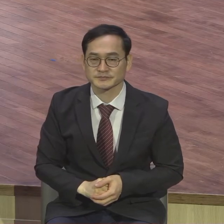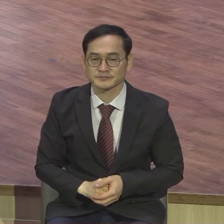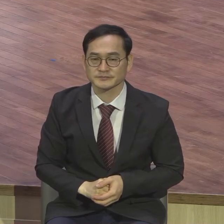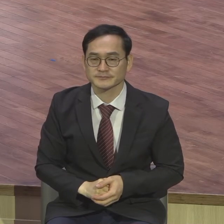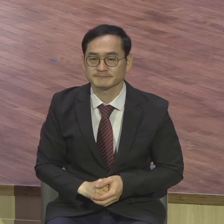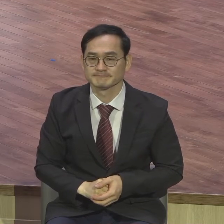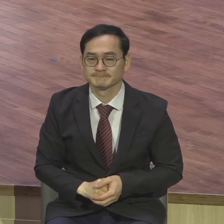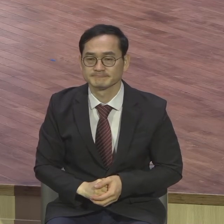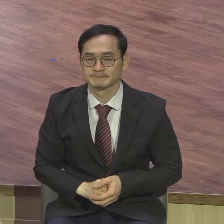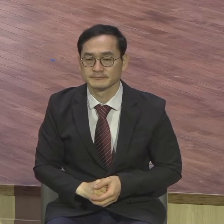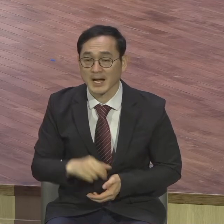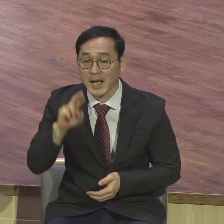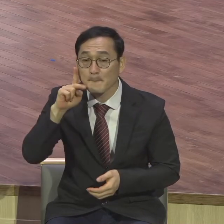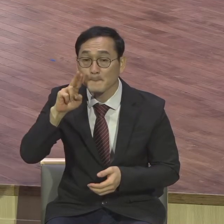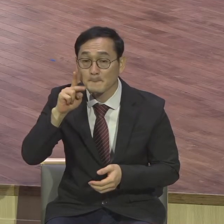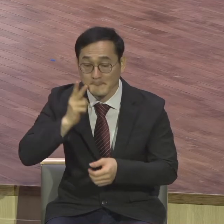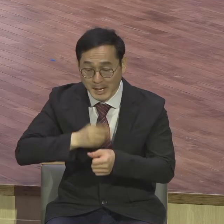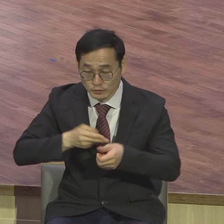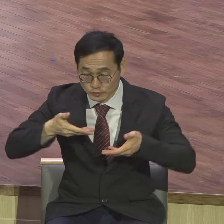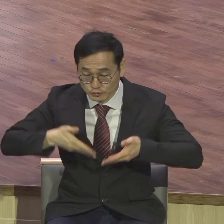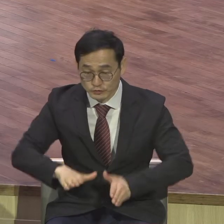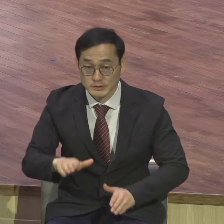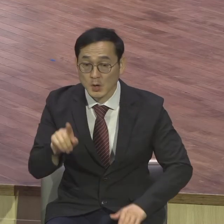바울이 어디 출신이냐? 그